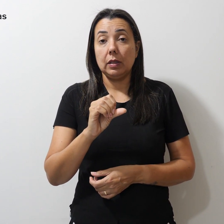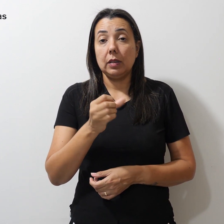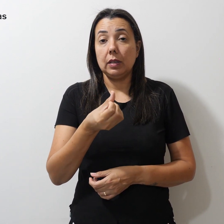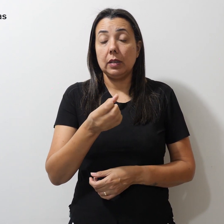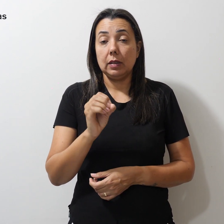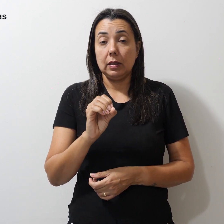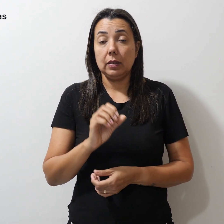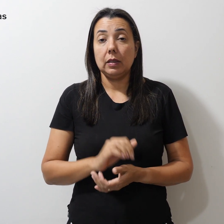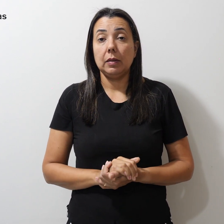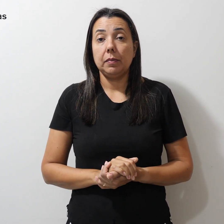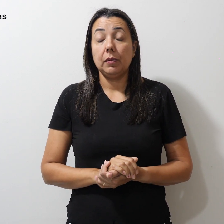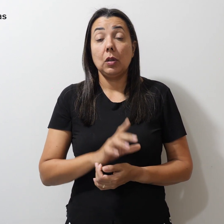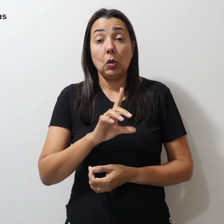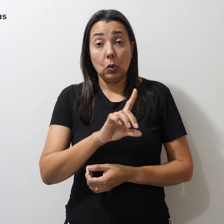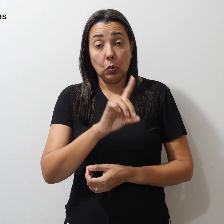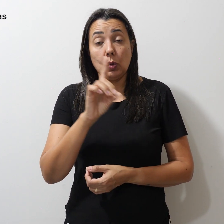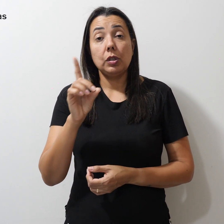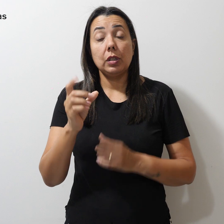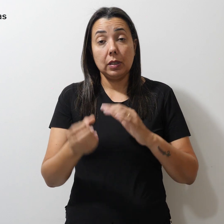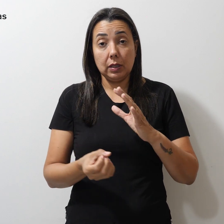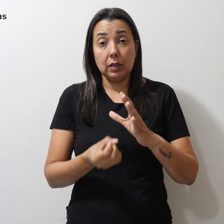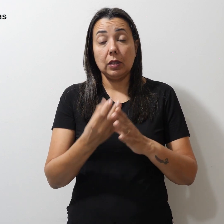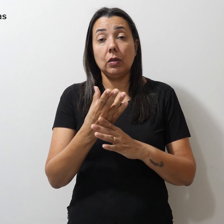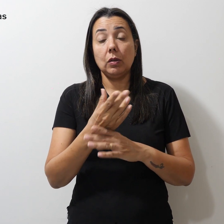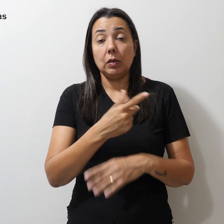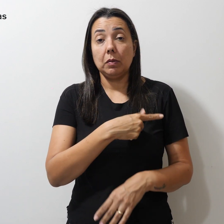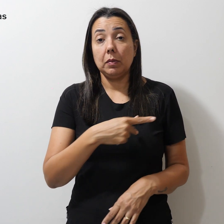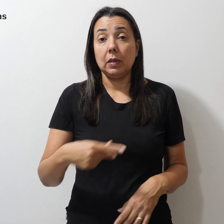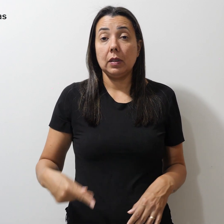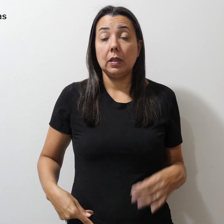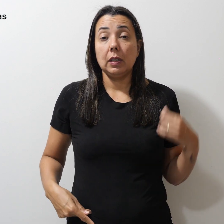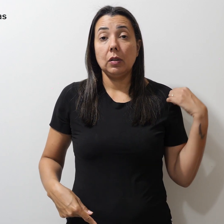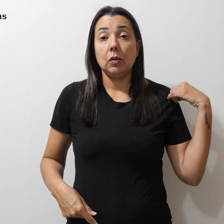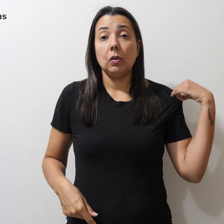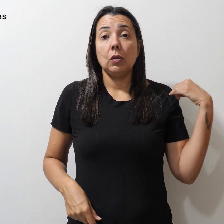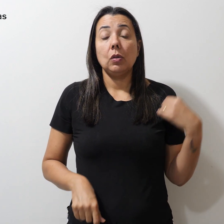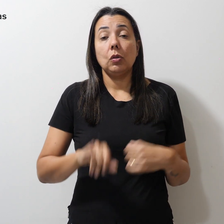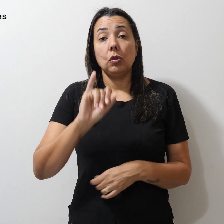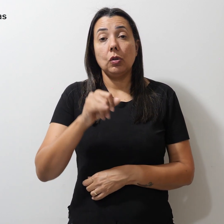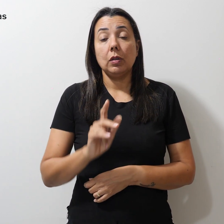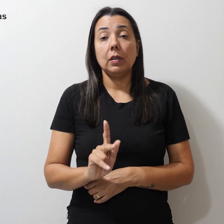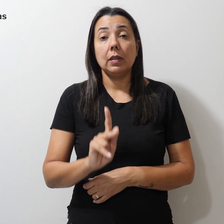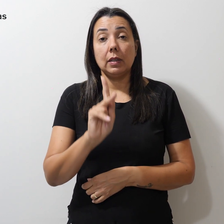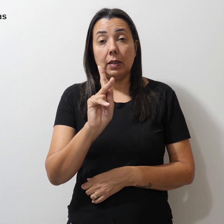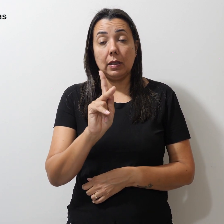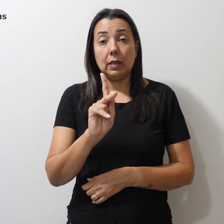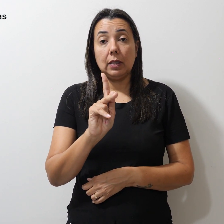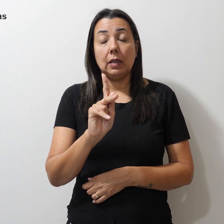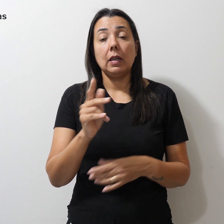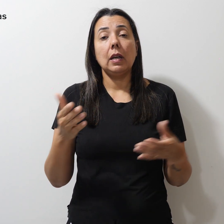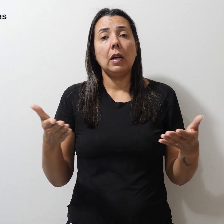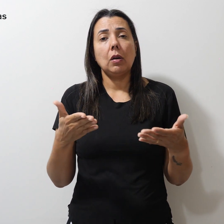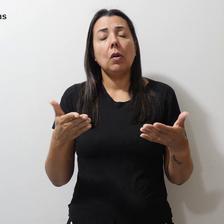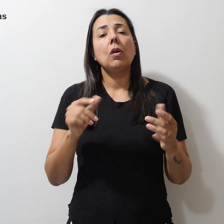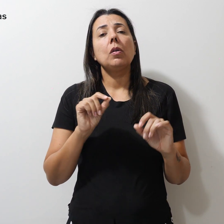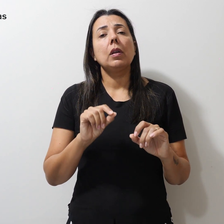1960, a data foi criada pelo presidente Juscelino Kubitschek, em alusão aos 100 anos